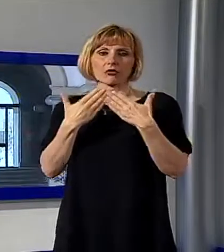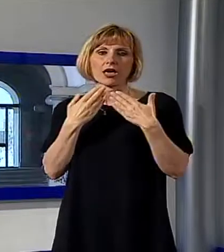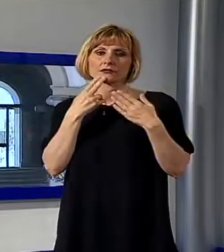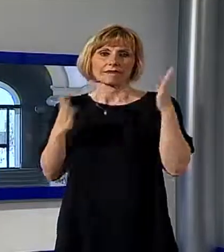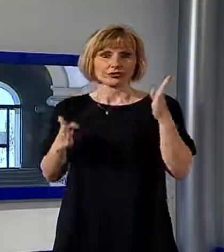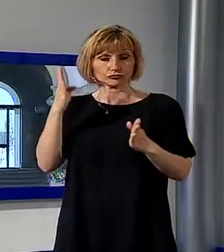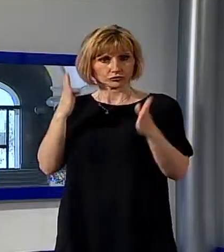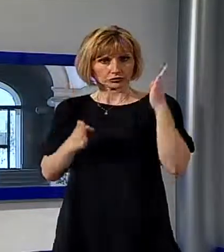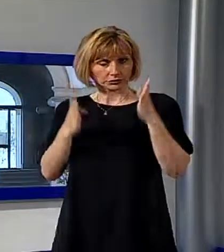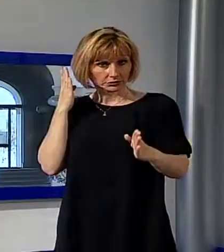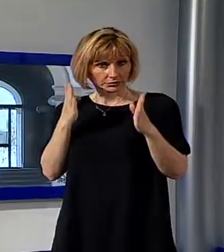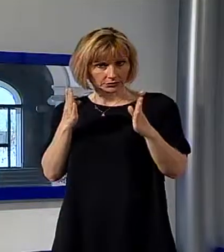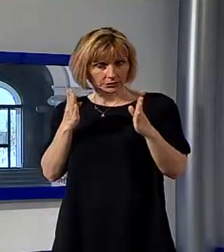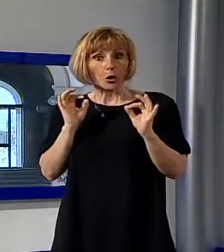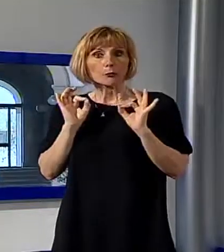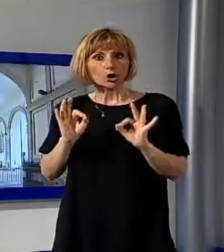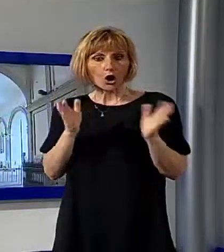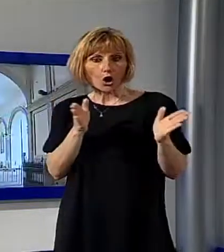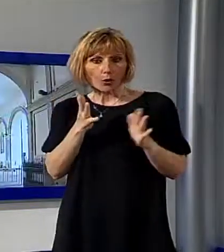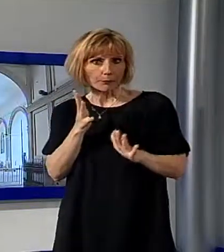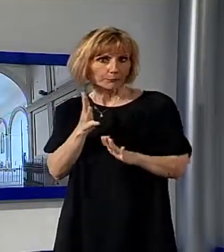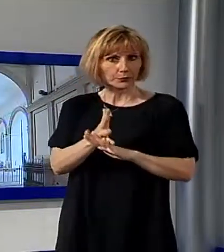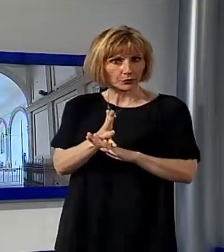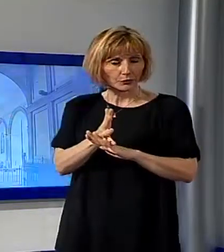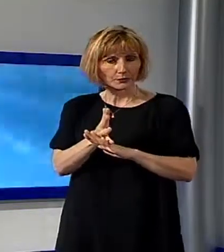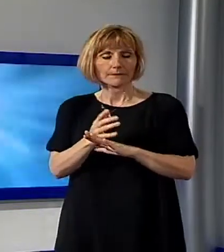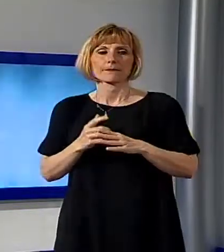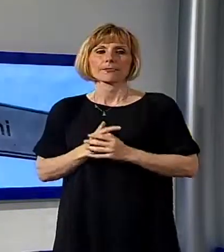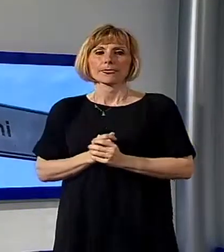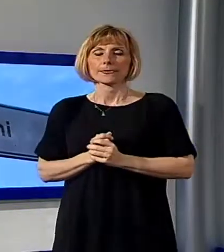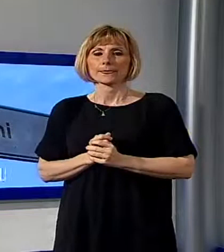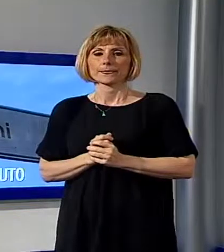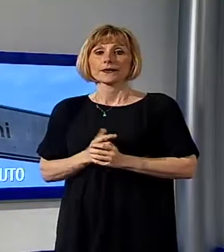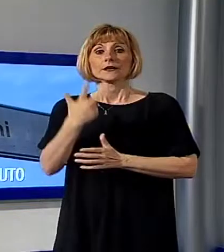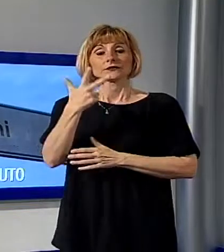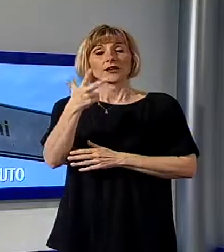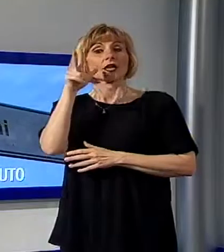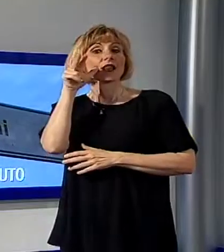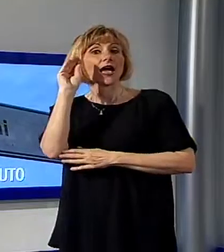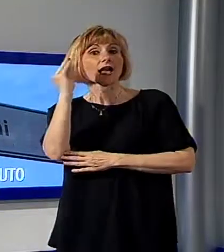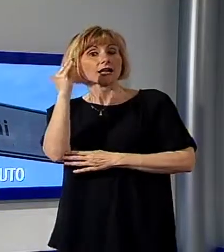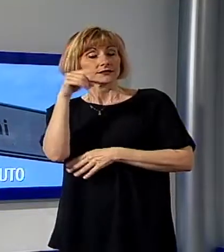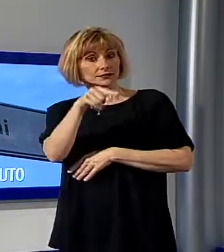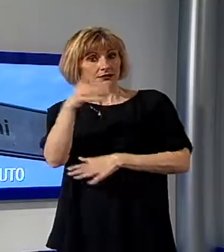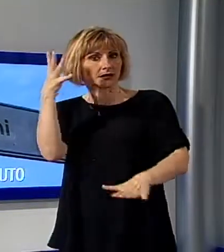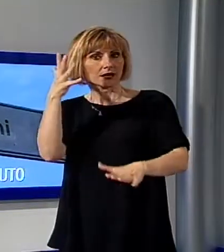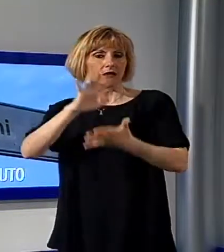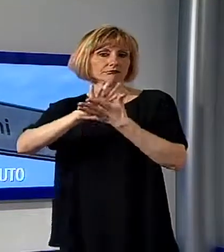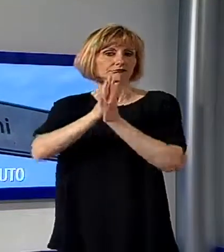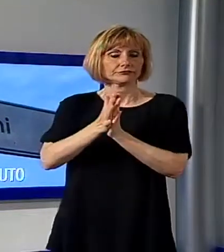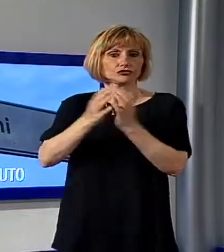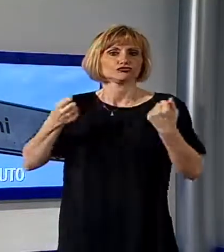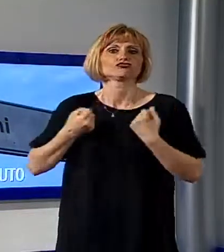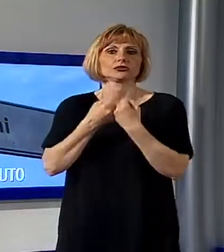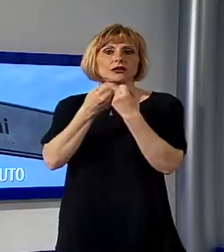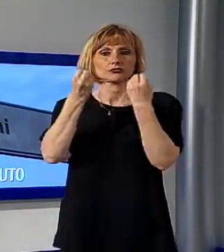tasca un coltello con una lama di 10 cm. Tre ragazzine investite da un'auto, è accaduto